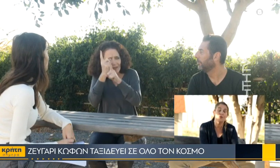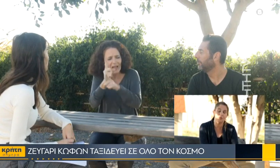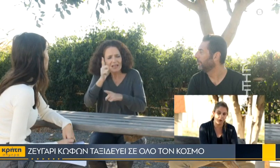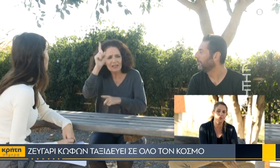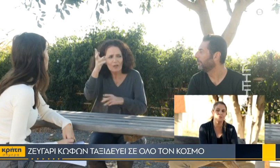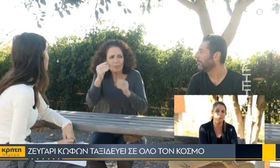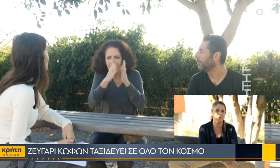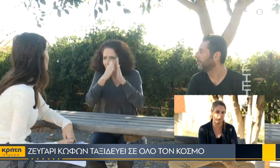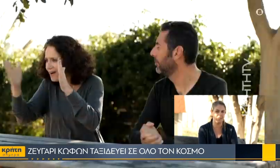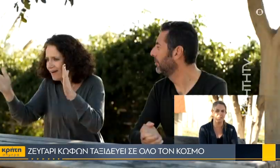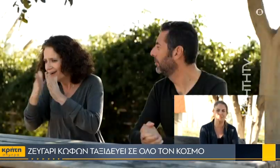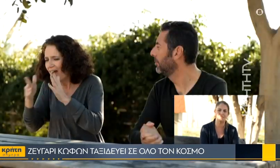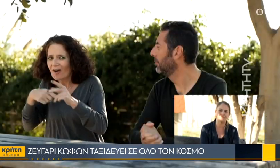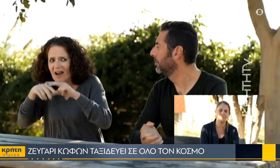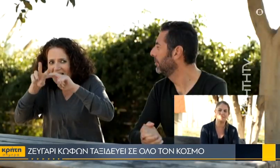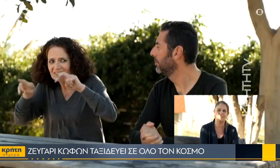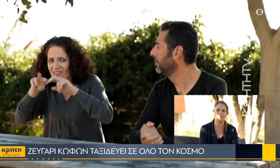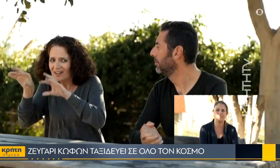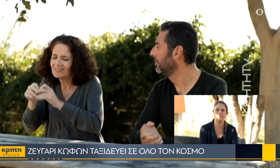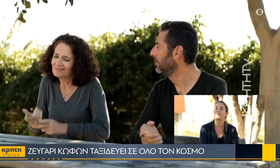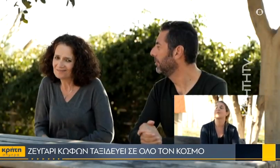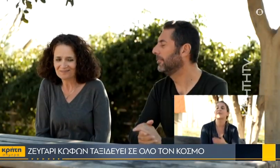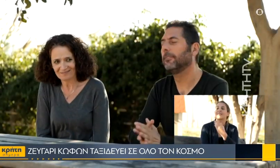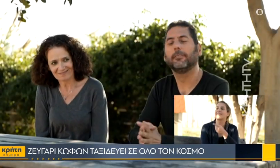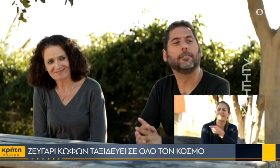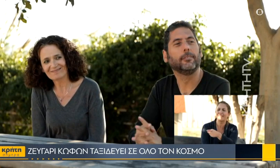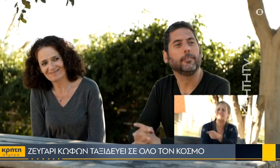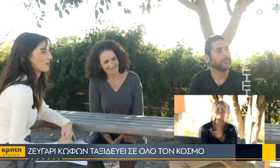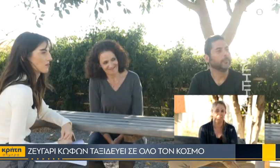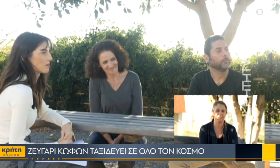πηγή πληροφοριών είναι πλέον το διαδίκτυο.